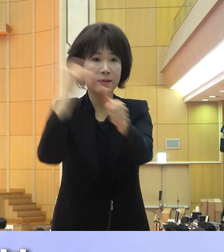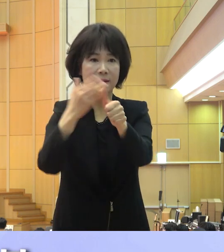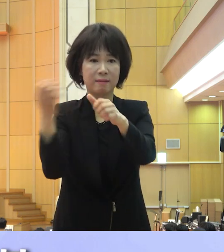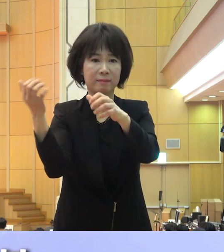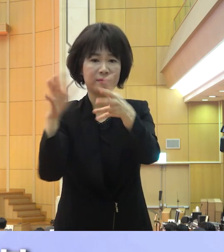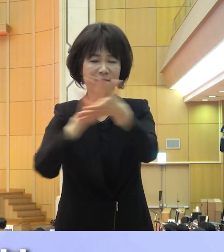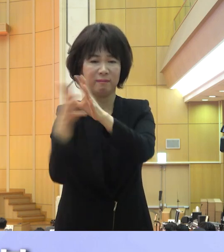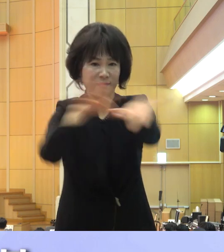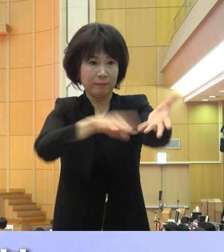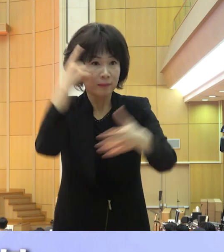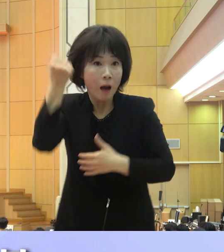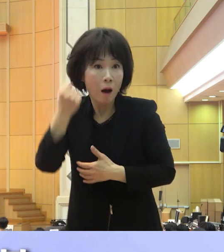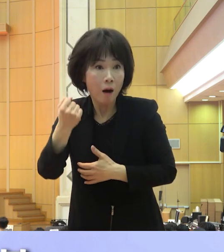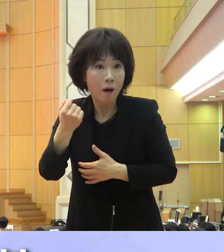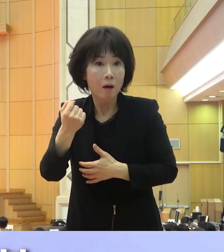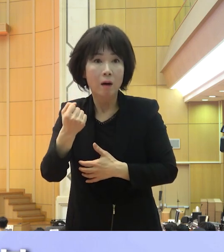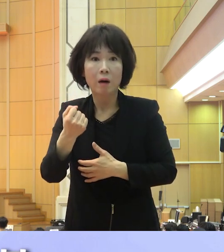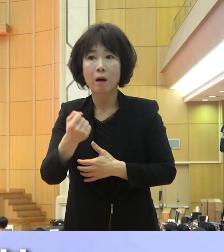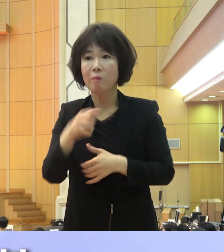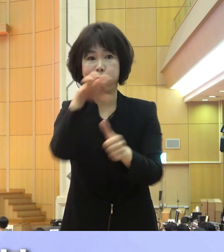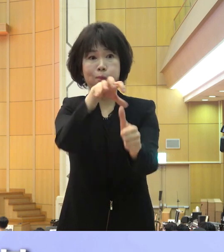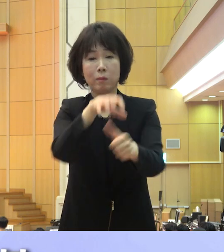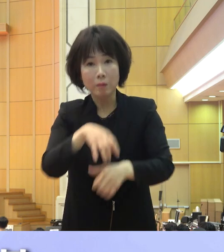그러니까 광고를 안 내는 거예요.